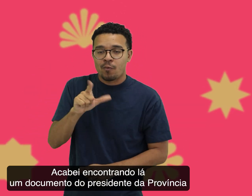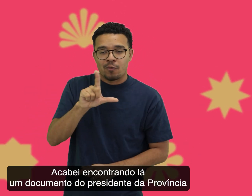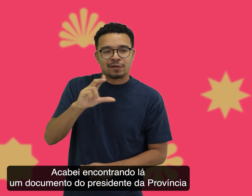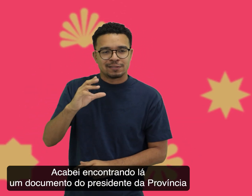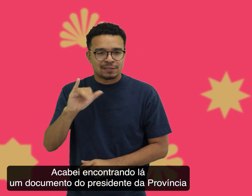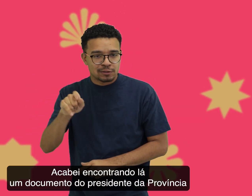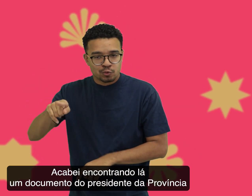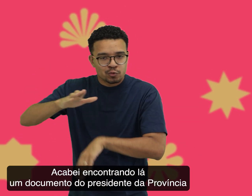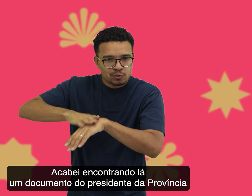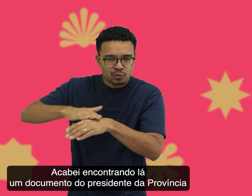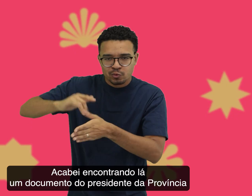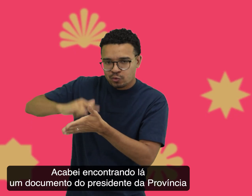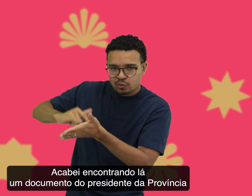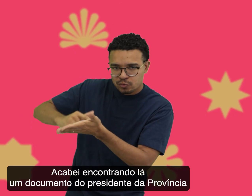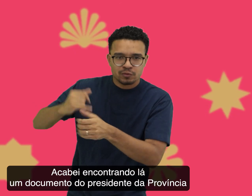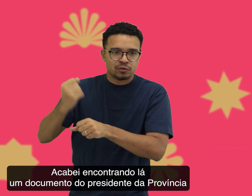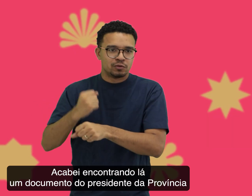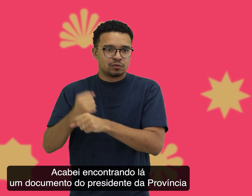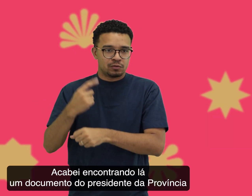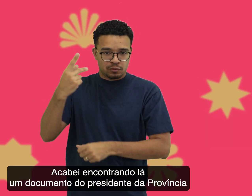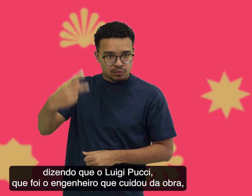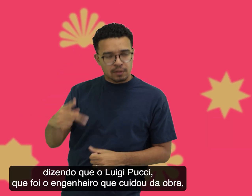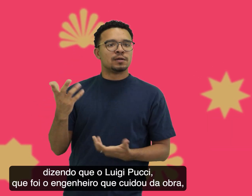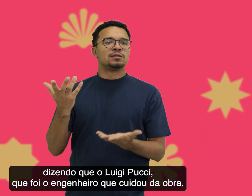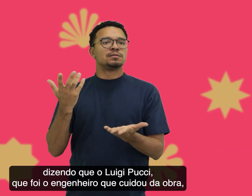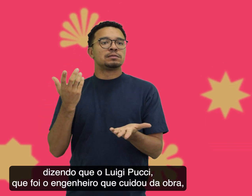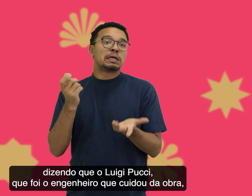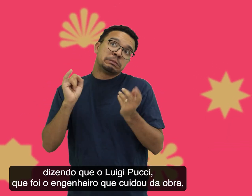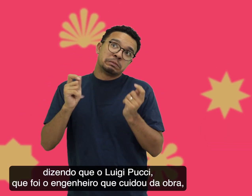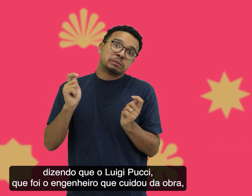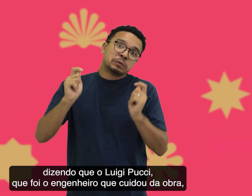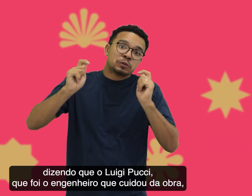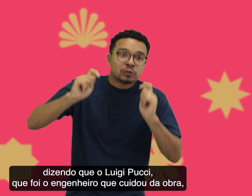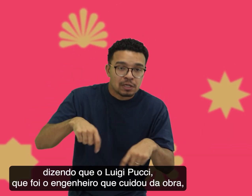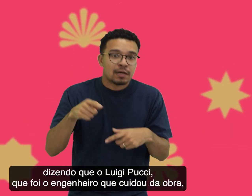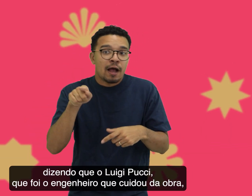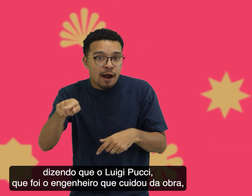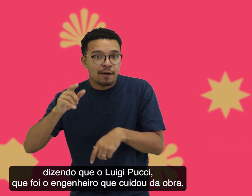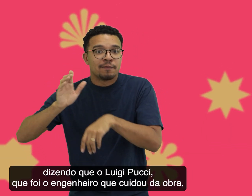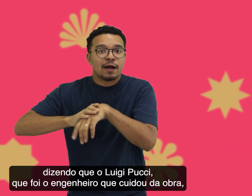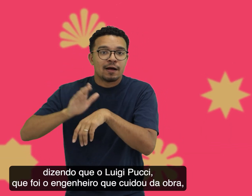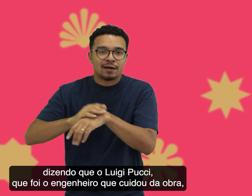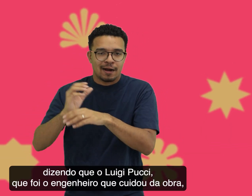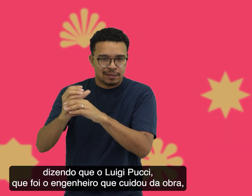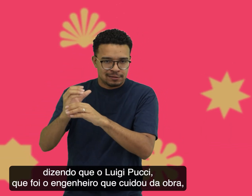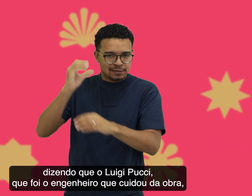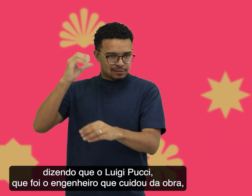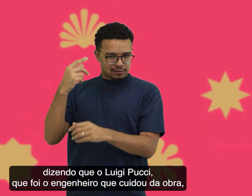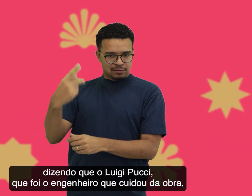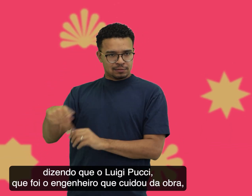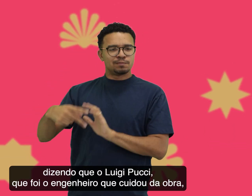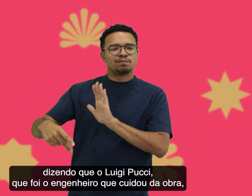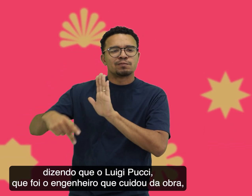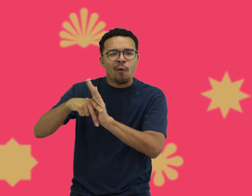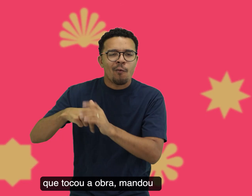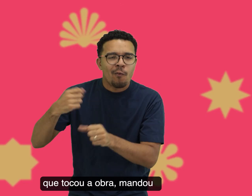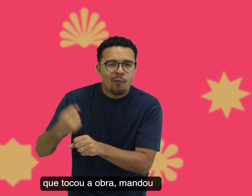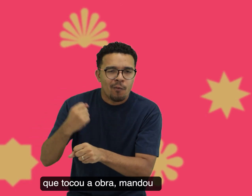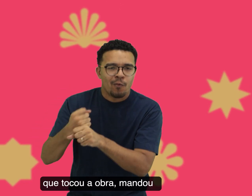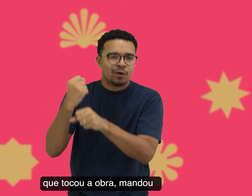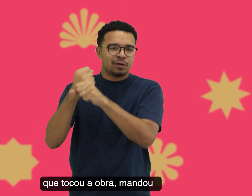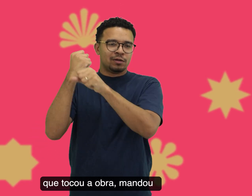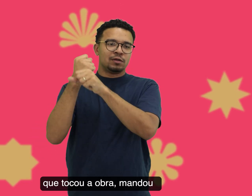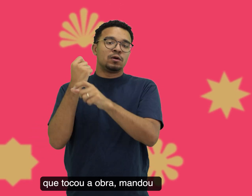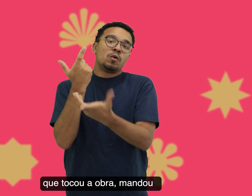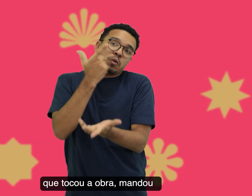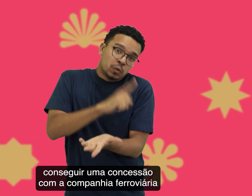obra, né, acabei encontrando lá um documento do presidente da província dizendo que o Luiz Pucci, que foi o engenheiro que cuidou da